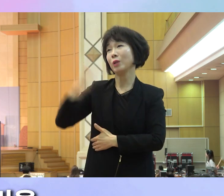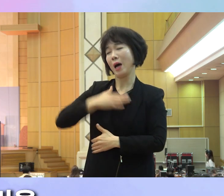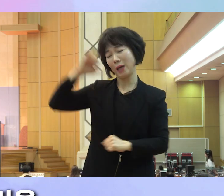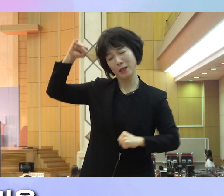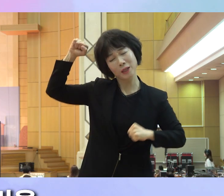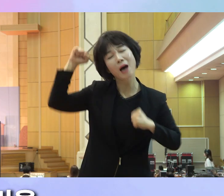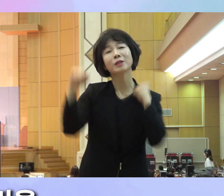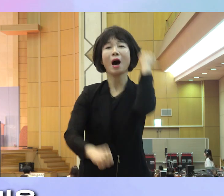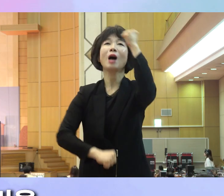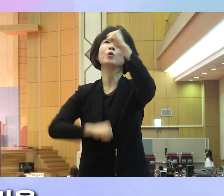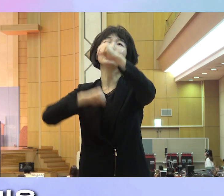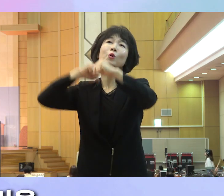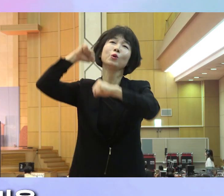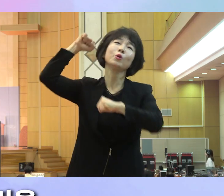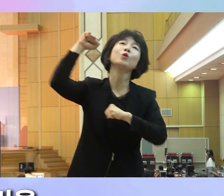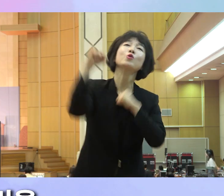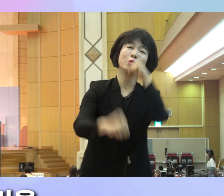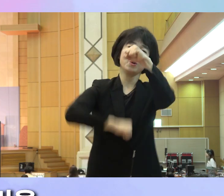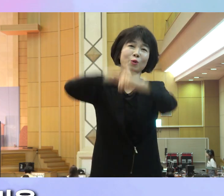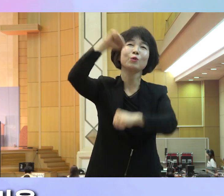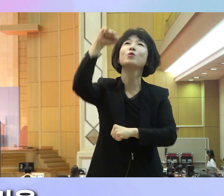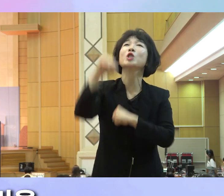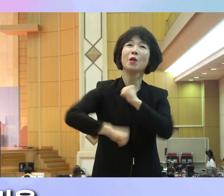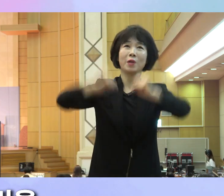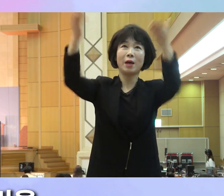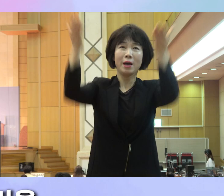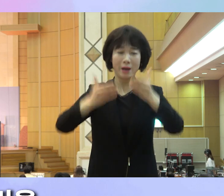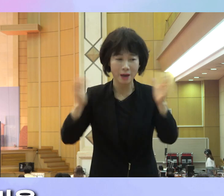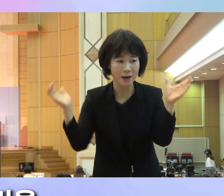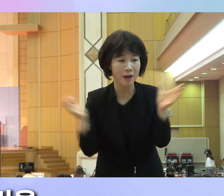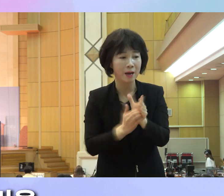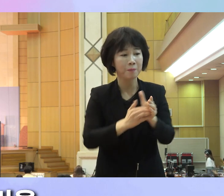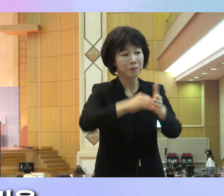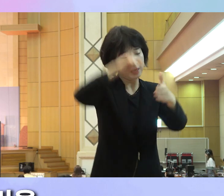예수 자 깊은 방에서 주가